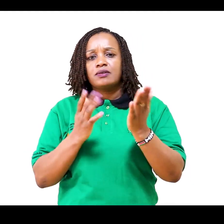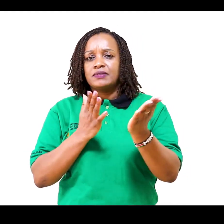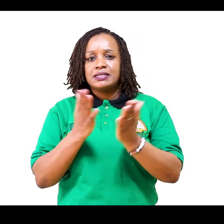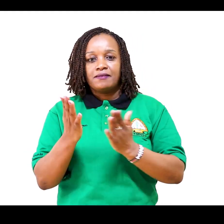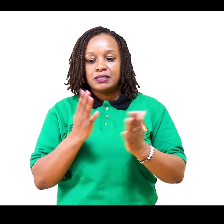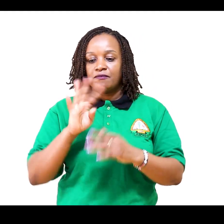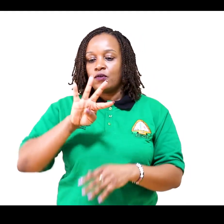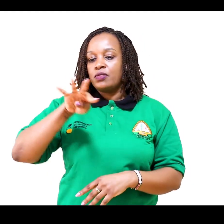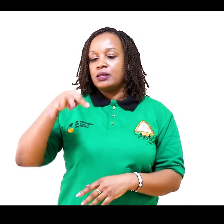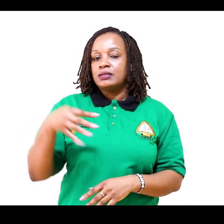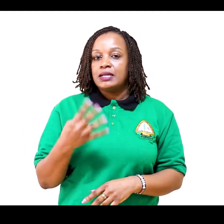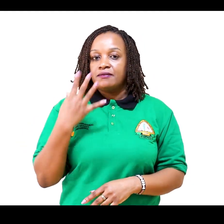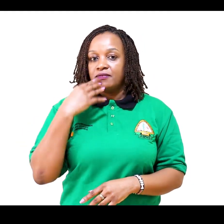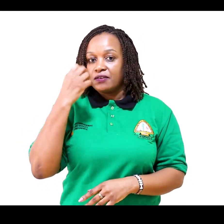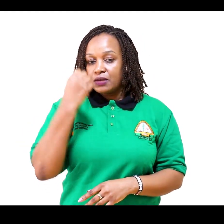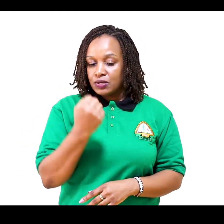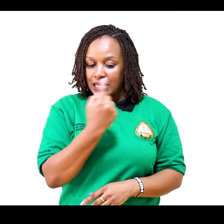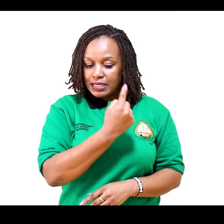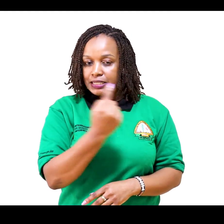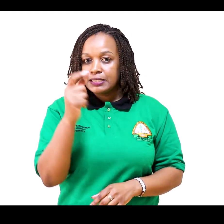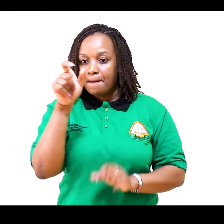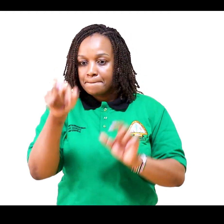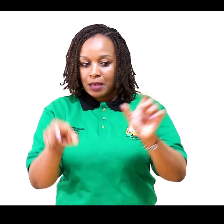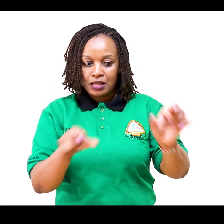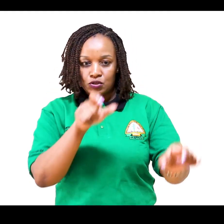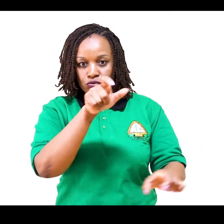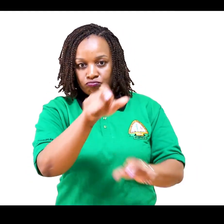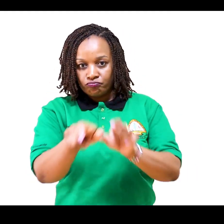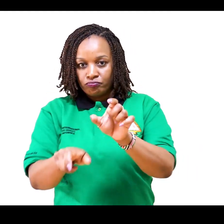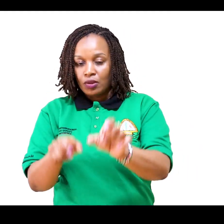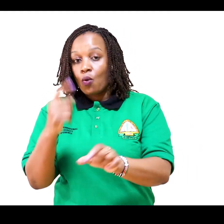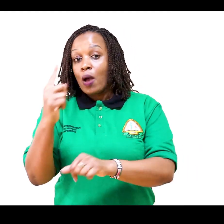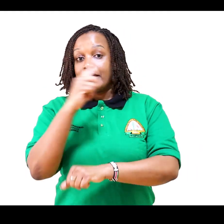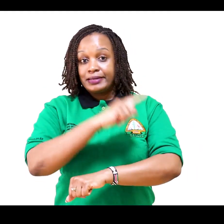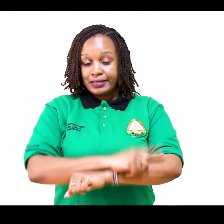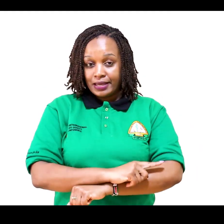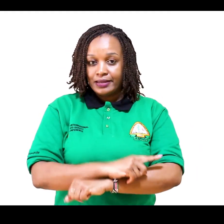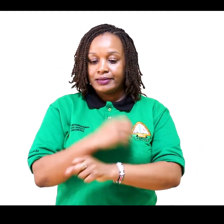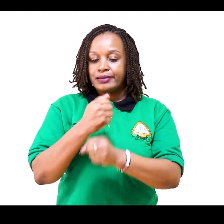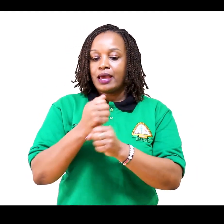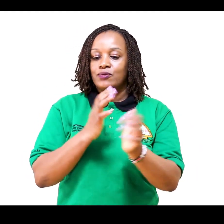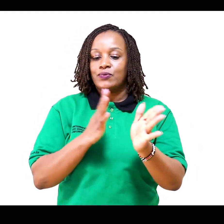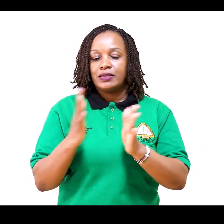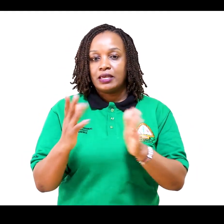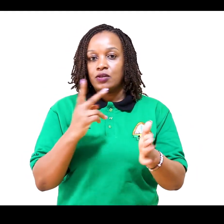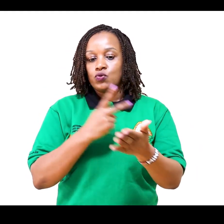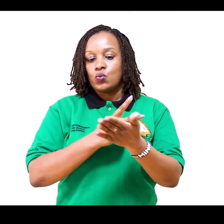shilingi 4,500 kwa kila mtu kwa siku na hufanyika ndani ya wiki 2 baada ya